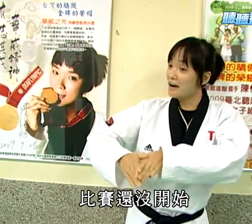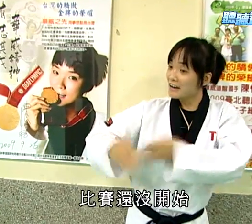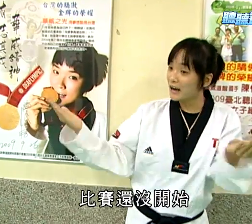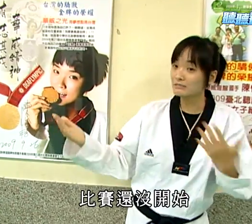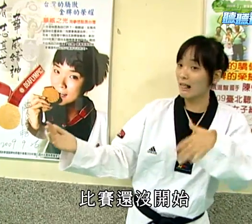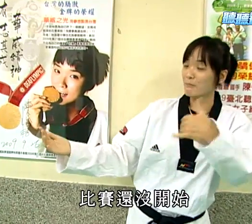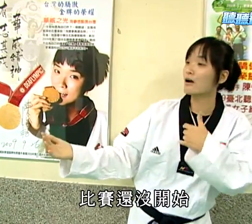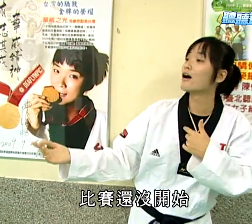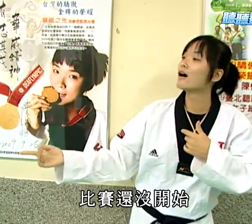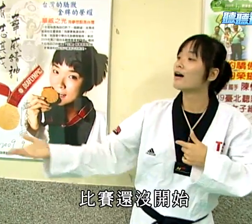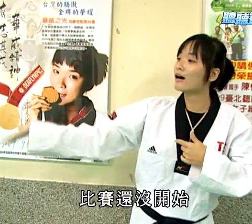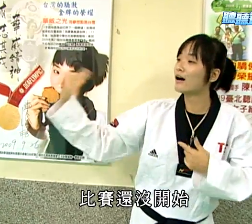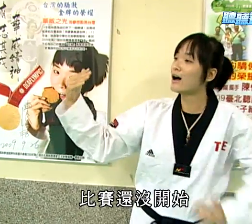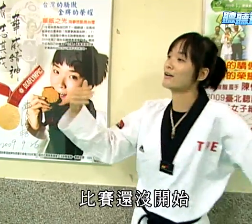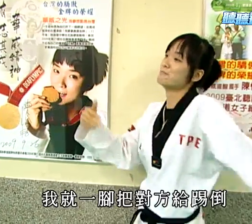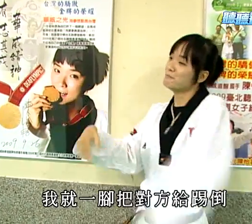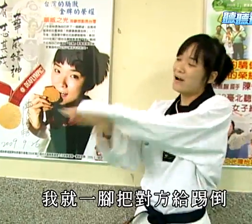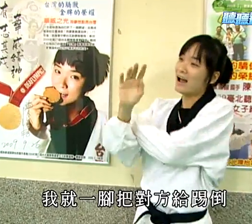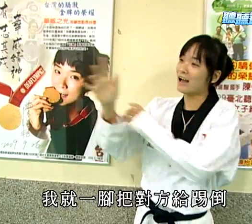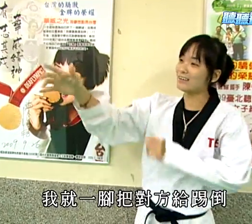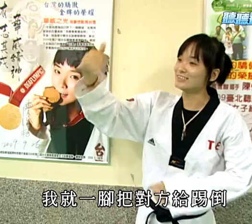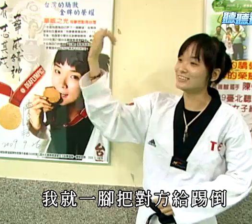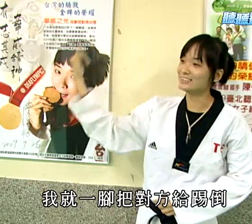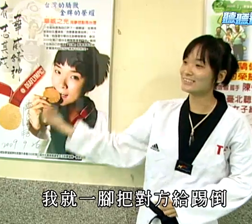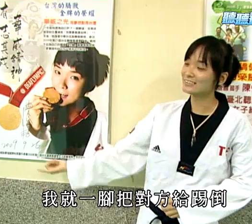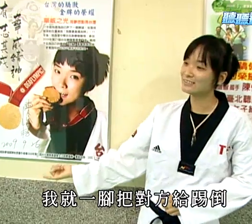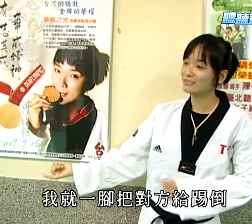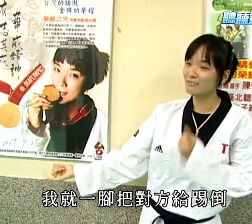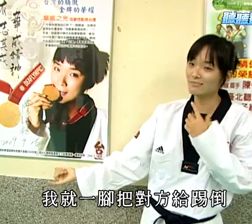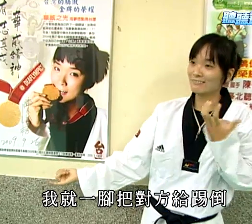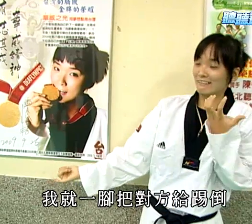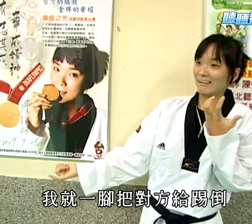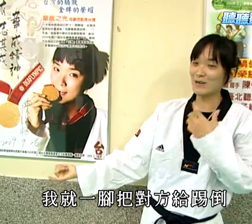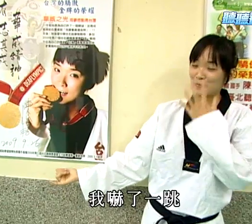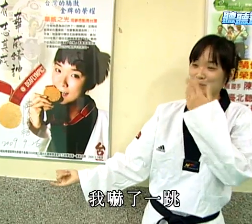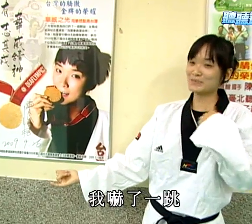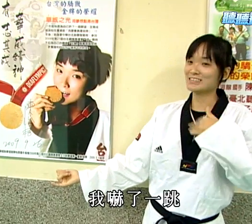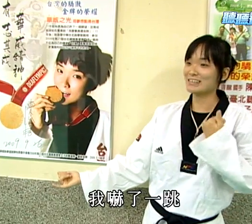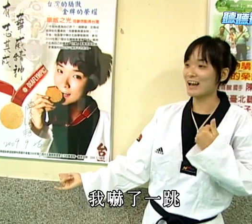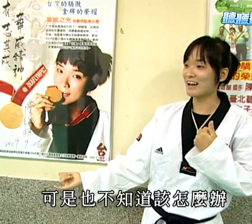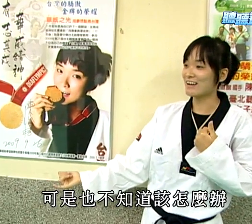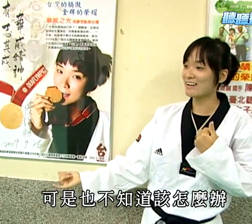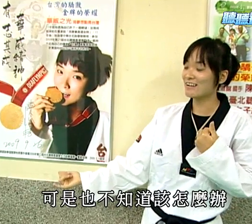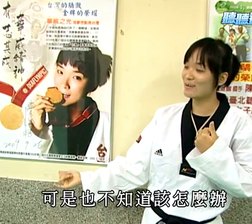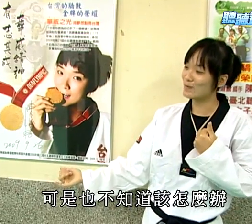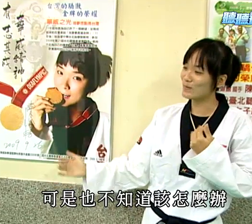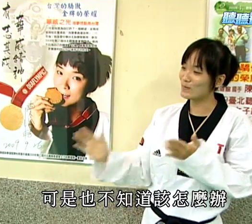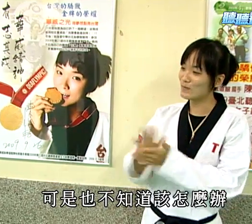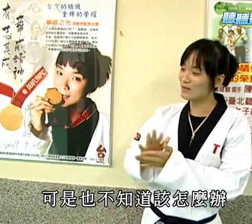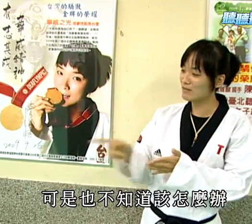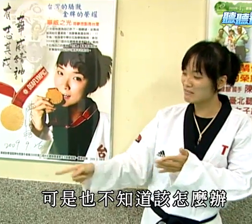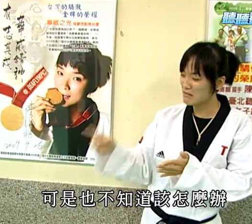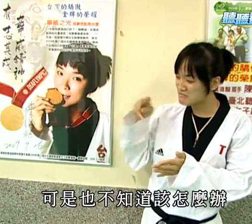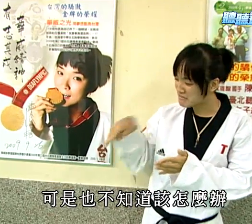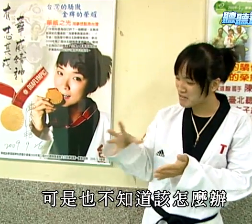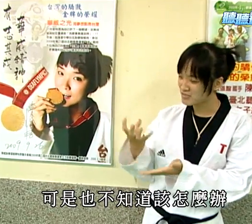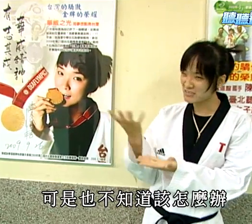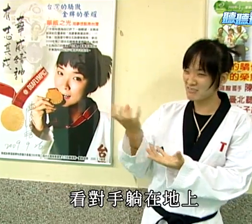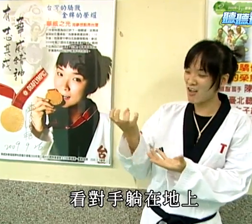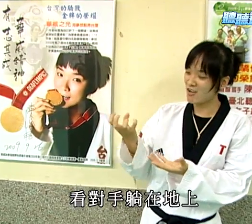赛还没开始，我就一脚把对方给踢倒，我吓了一跳，可是也不知道该怎么办。看对手躺在